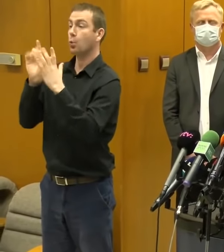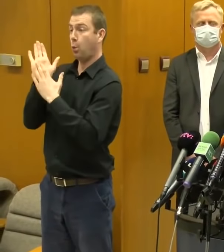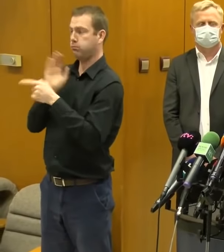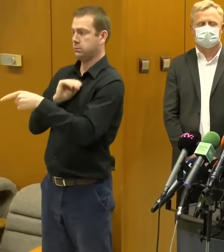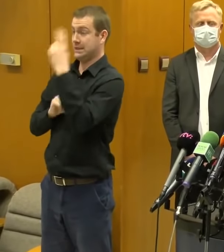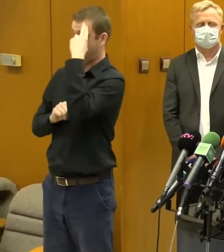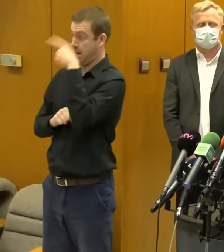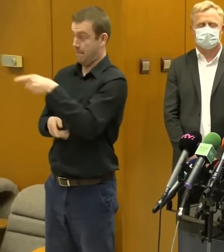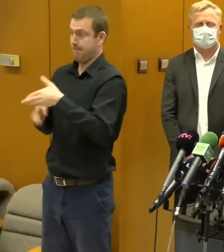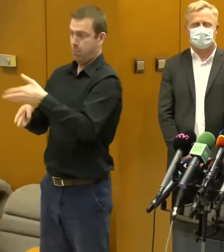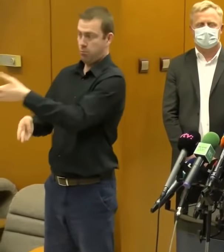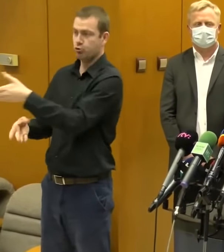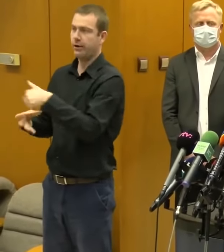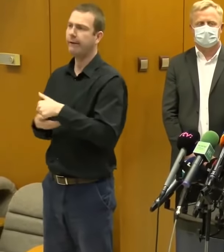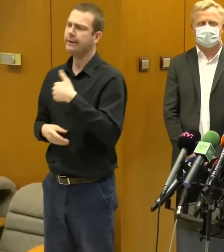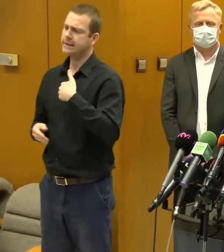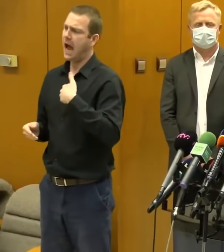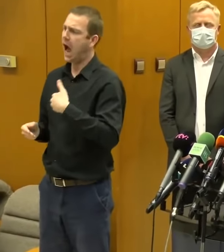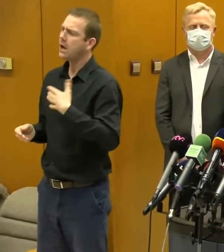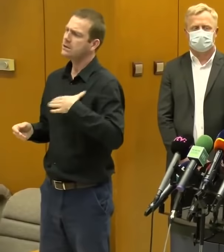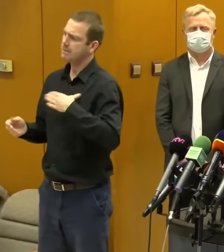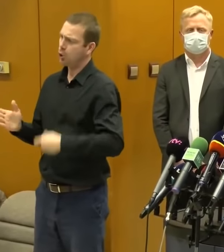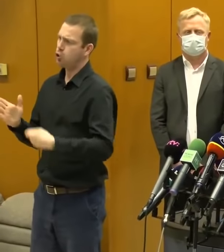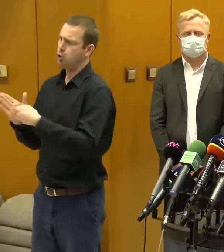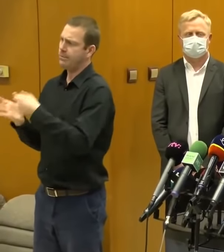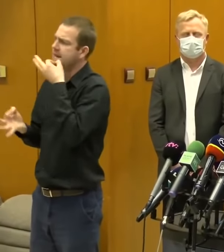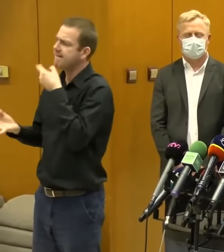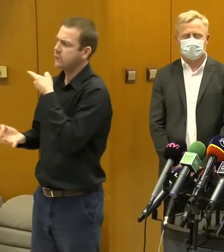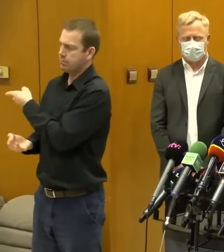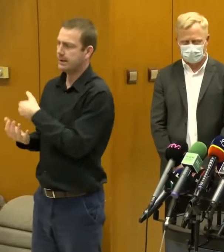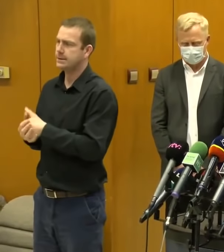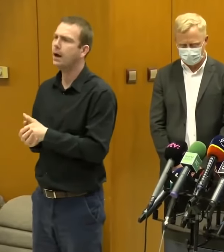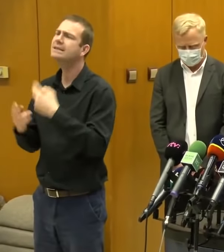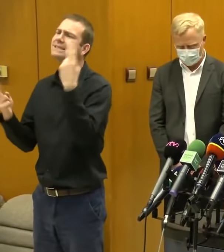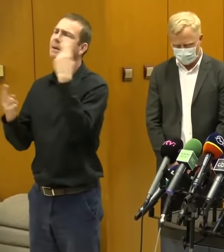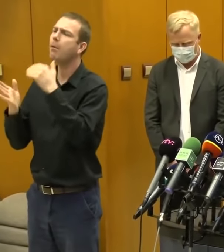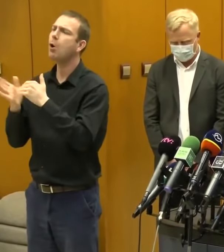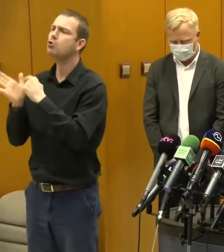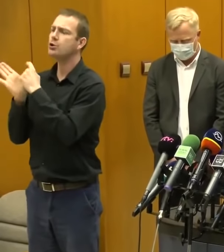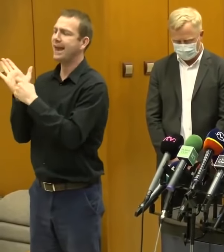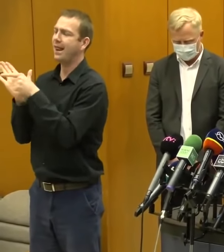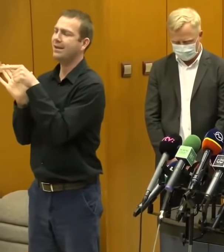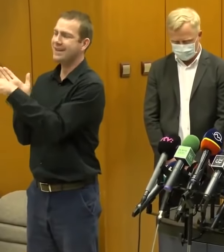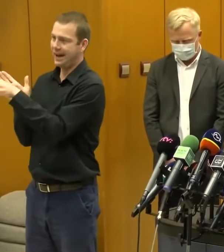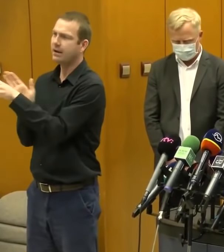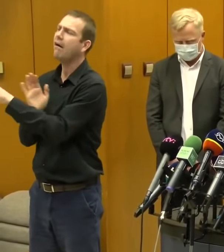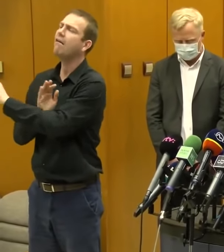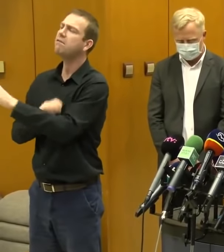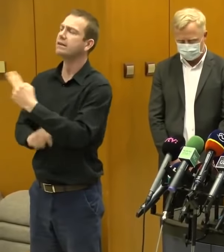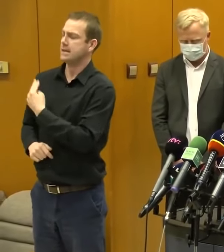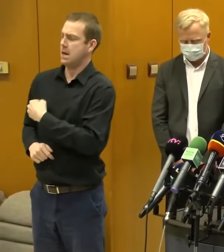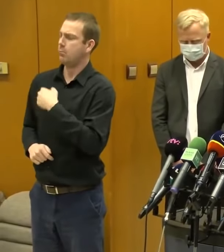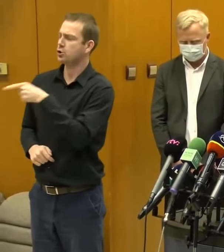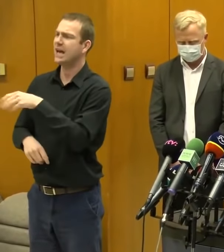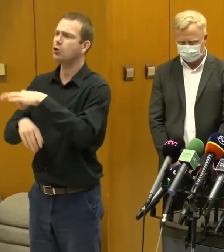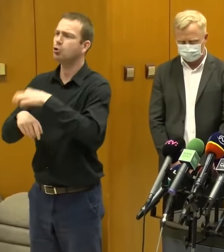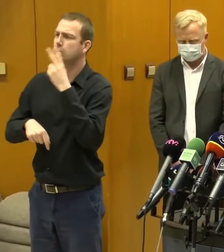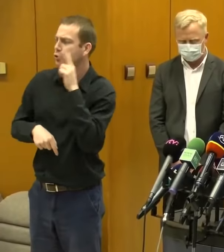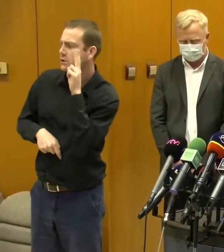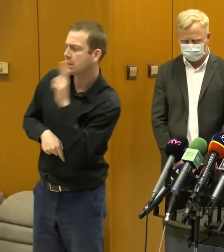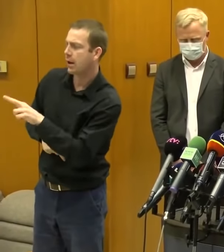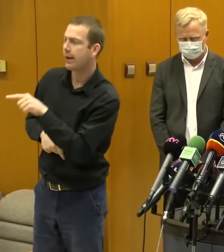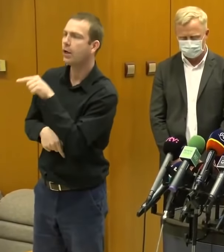kolega hovoril, že samozrejme použitie týchto liekov je predovšetkým v nemocniciach pod dozorom lekárov a sú určené pre